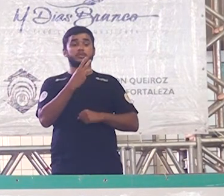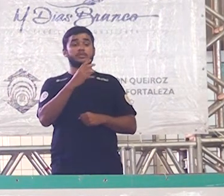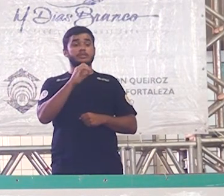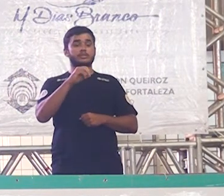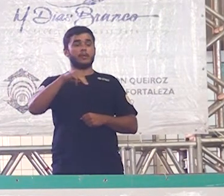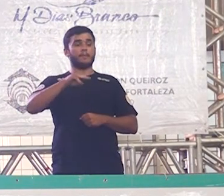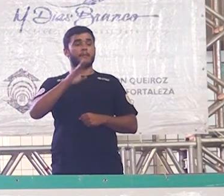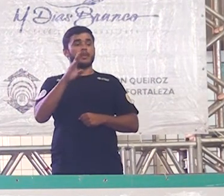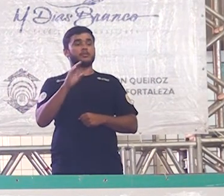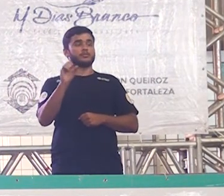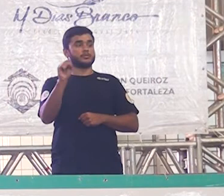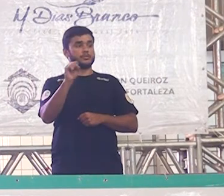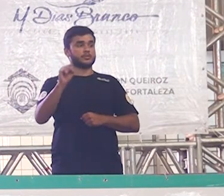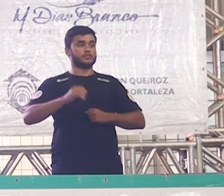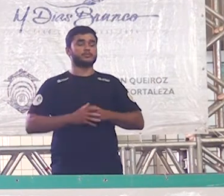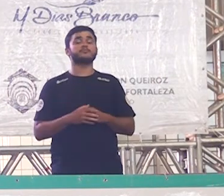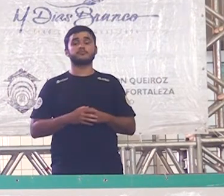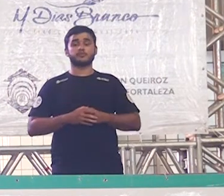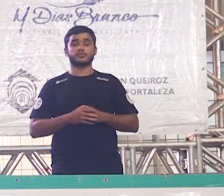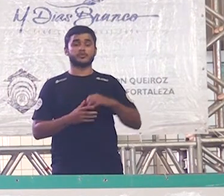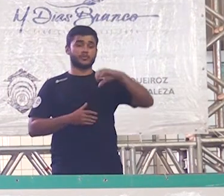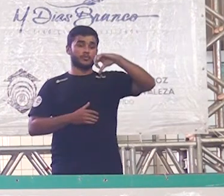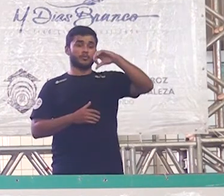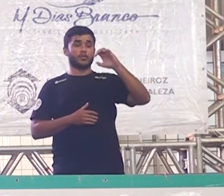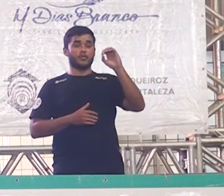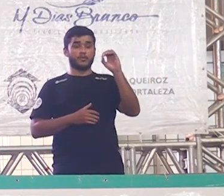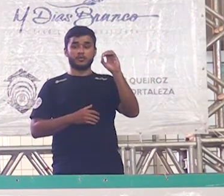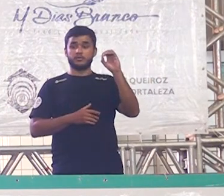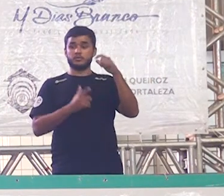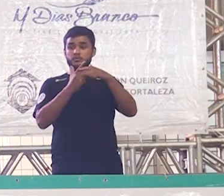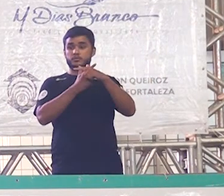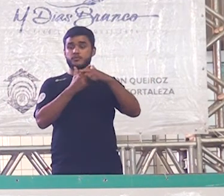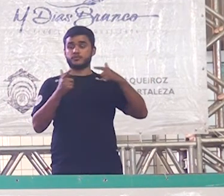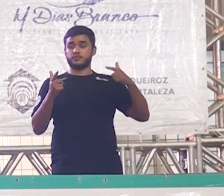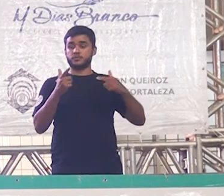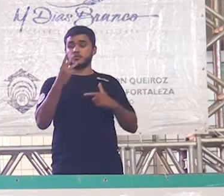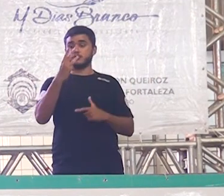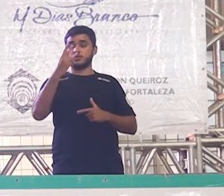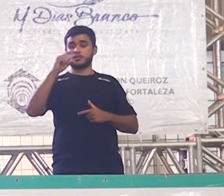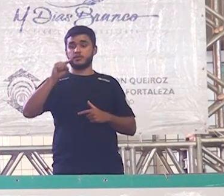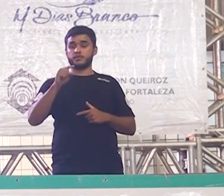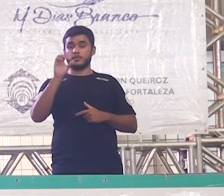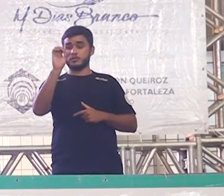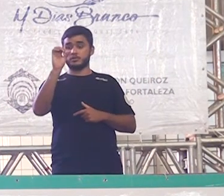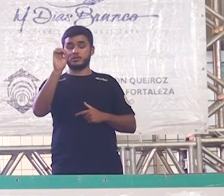90 km por hora, dividido por 3,6 vai dar 25 metros por segundo.